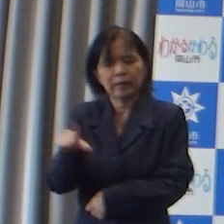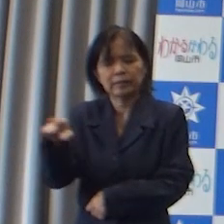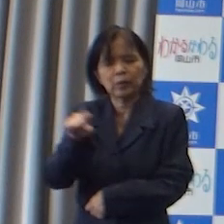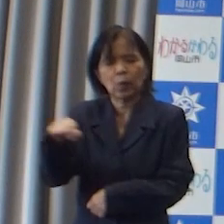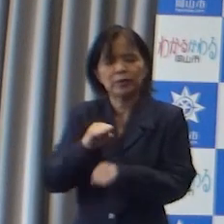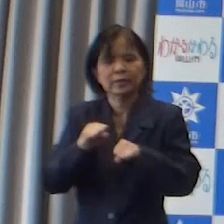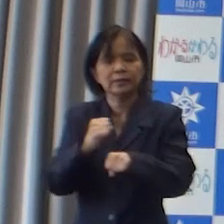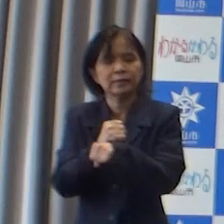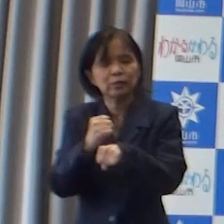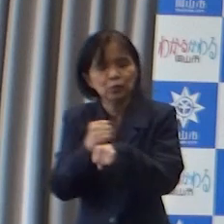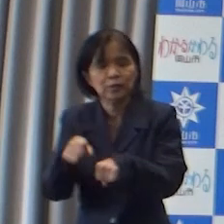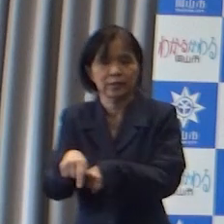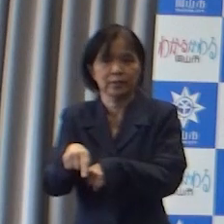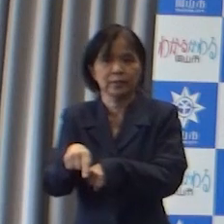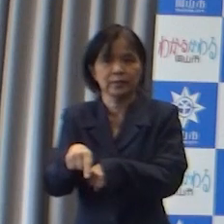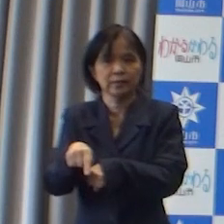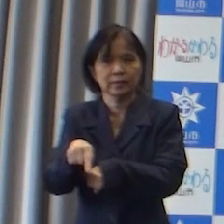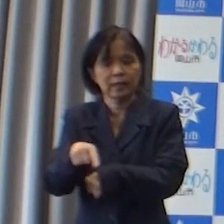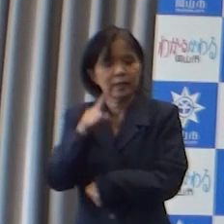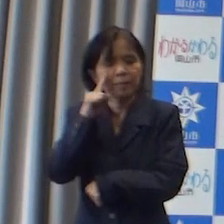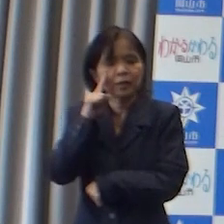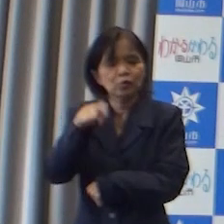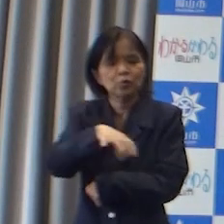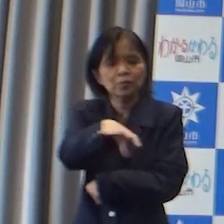ないと、当該、